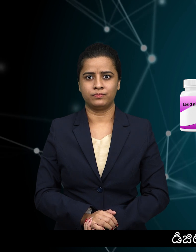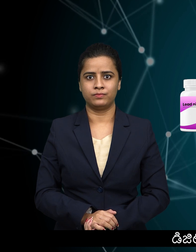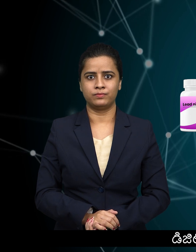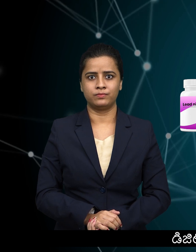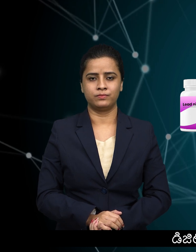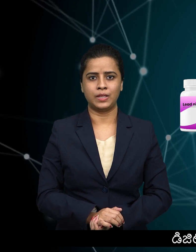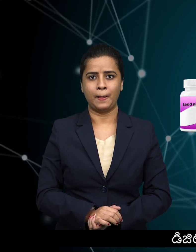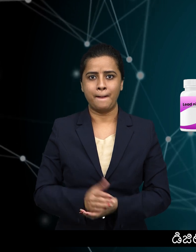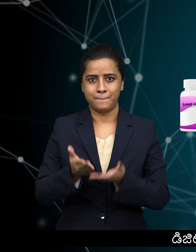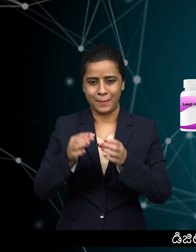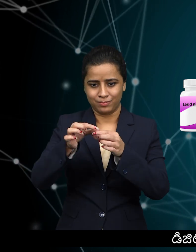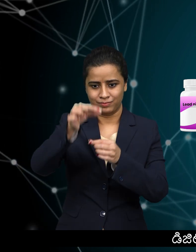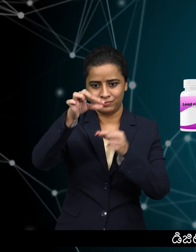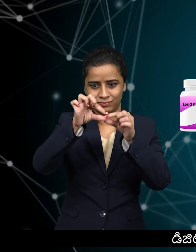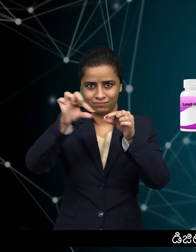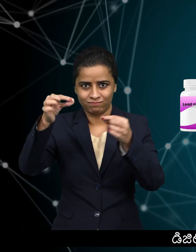డిజిటల్ బ్యాలెన్స్,